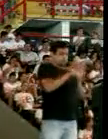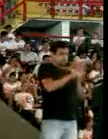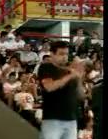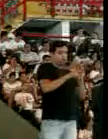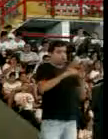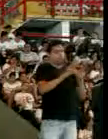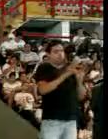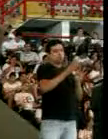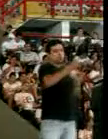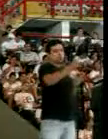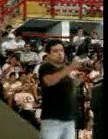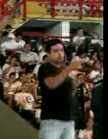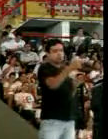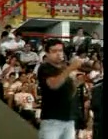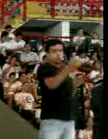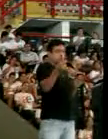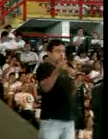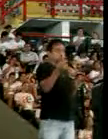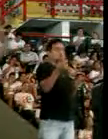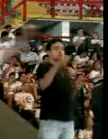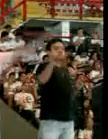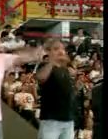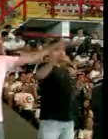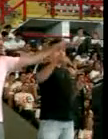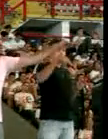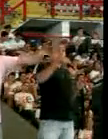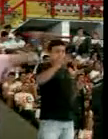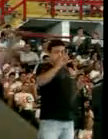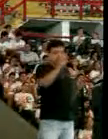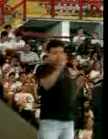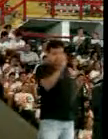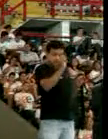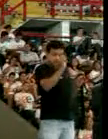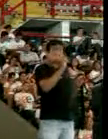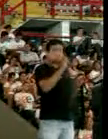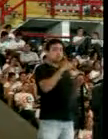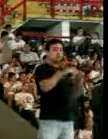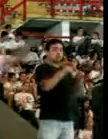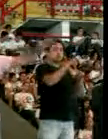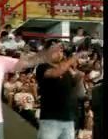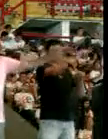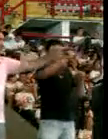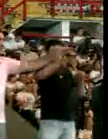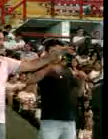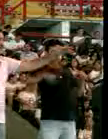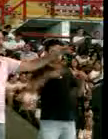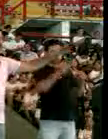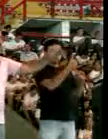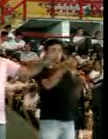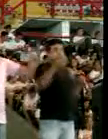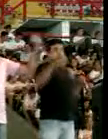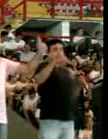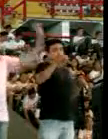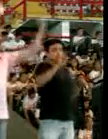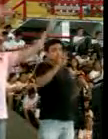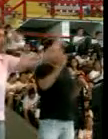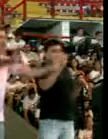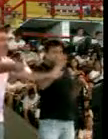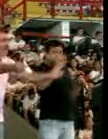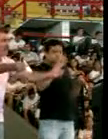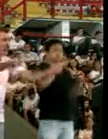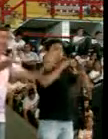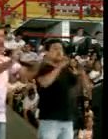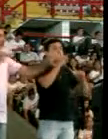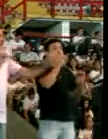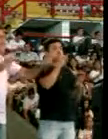até no máximo 200 milhas. A costa do país vai até no máximo 200 milhas. A maior parte